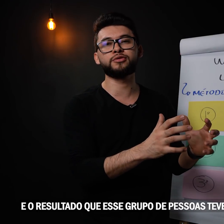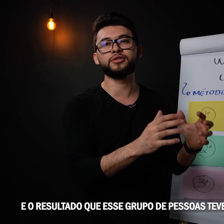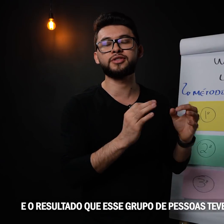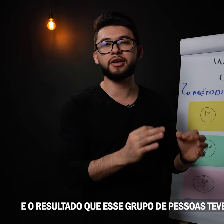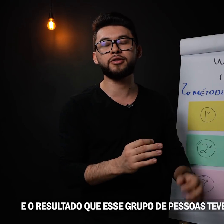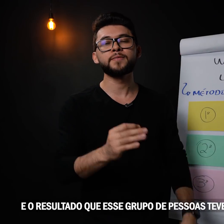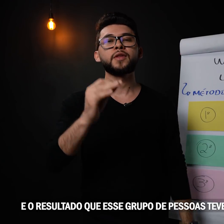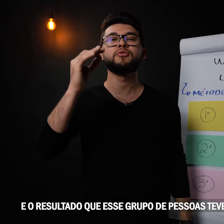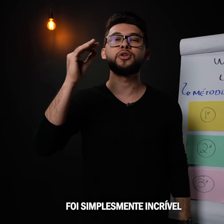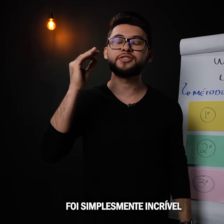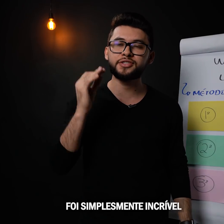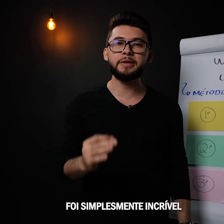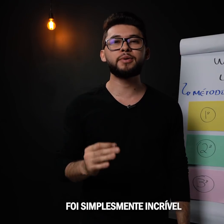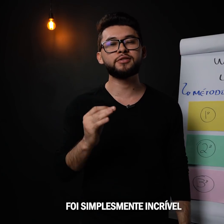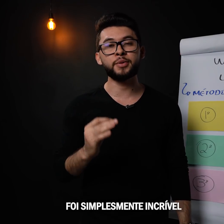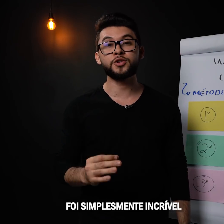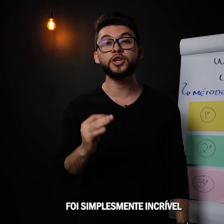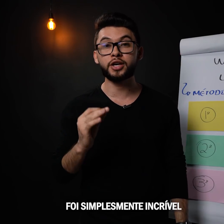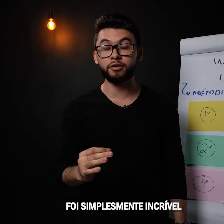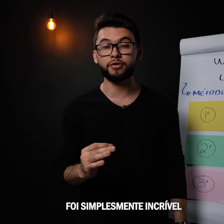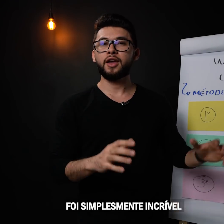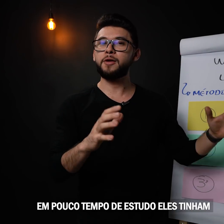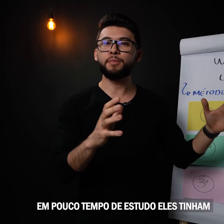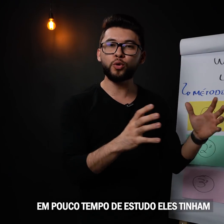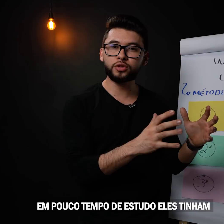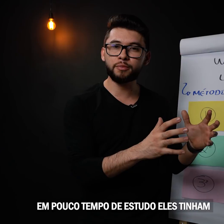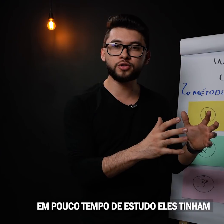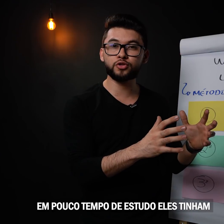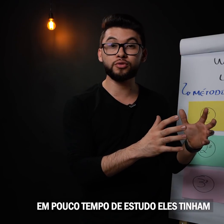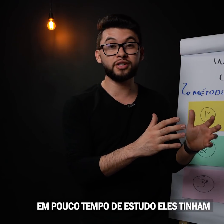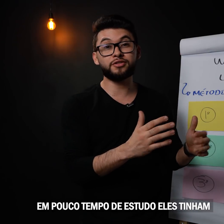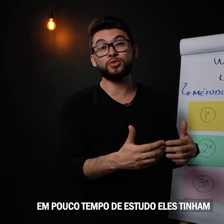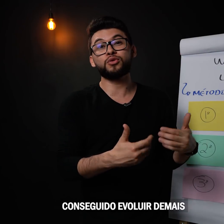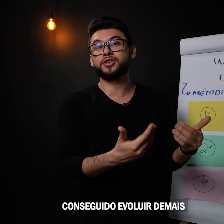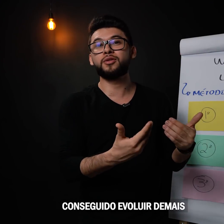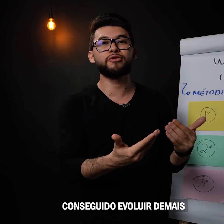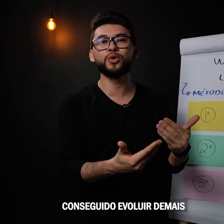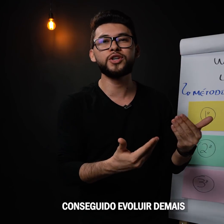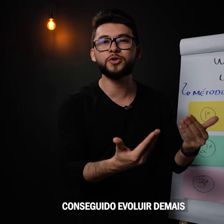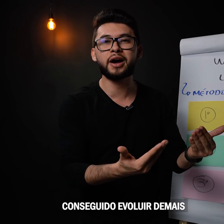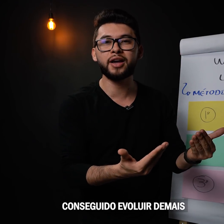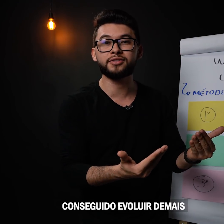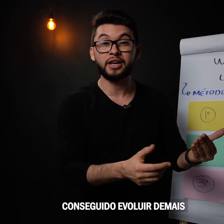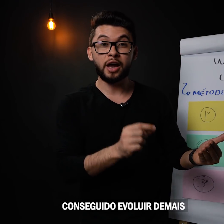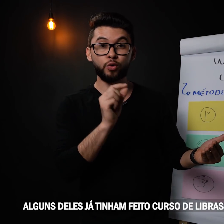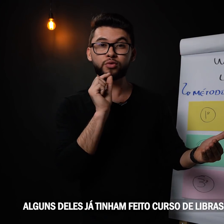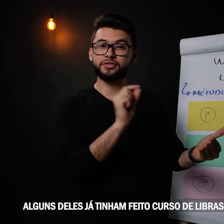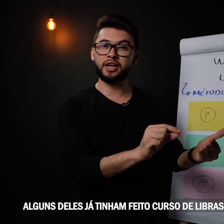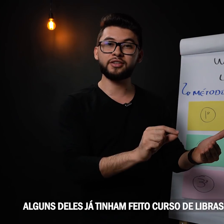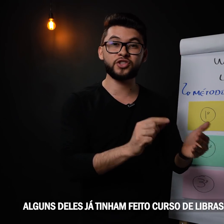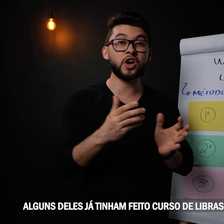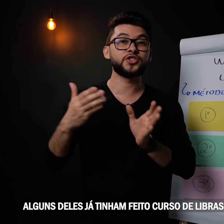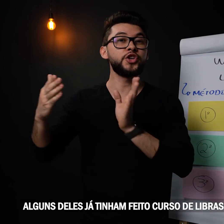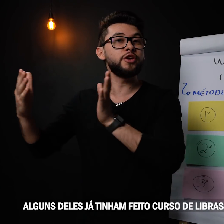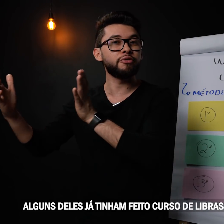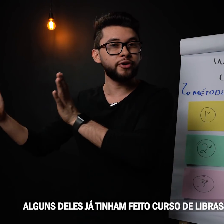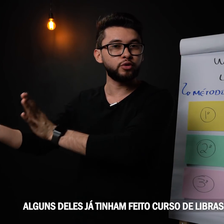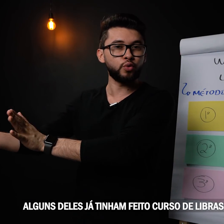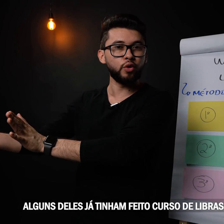pessoas teve foi simplesmente incrível. Em pouco tempo de estudos, eles tinham conseguido evoluir demais. Alguns deles já tinham feito cursos